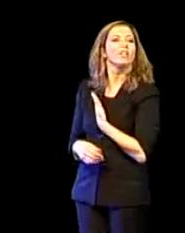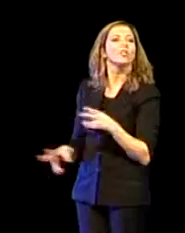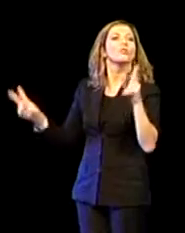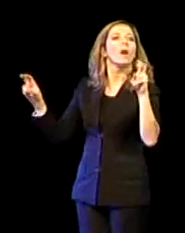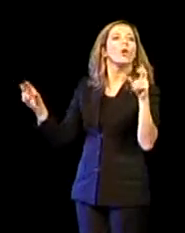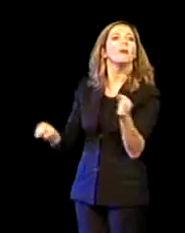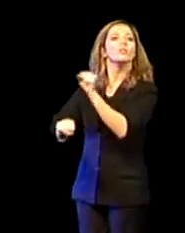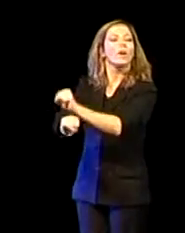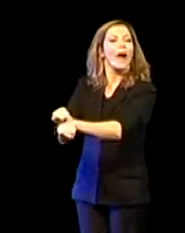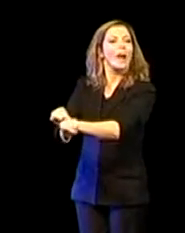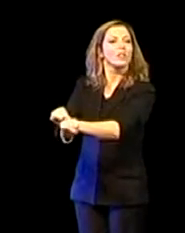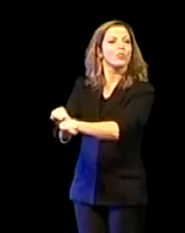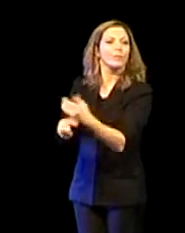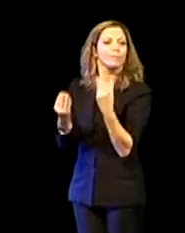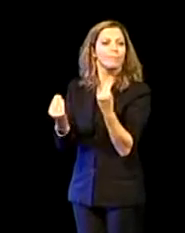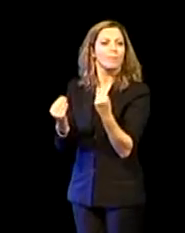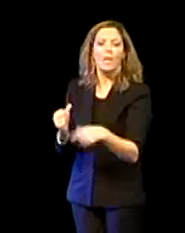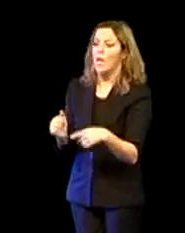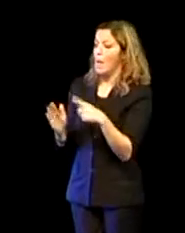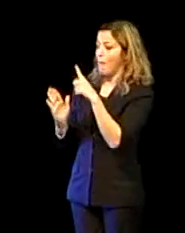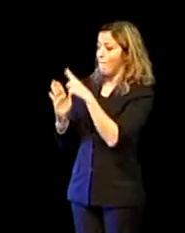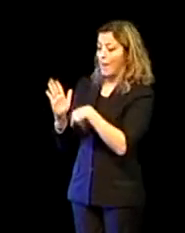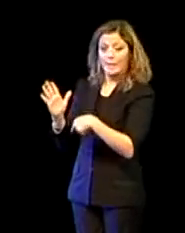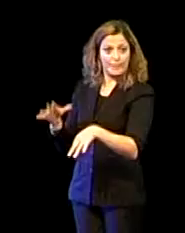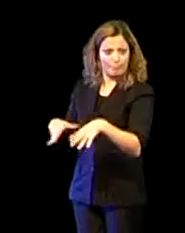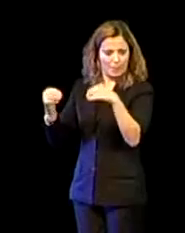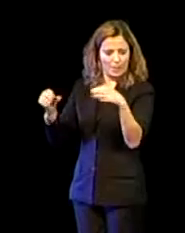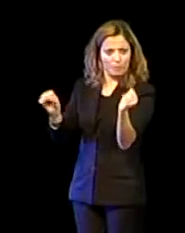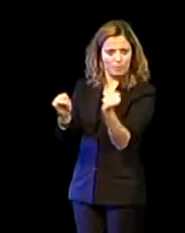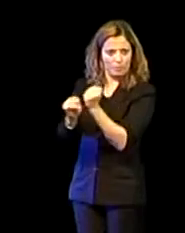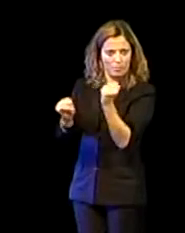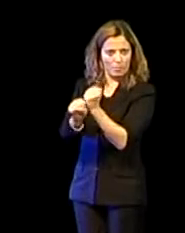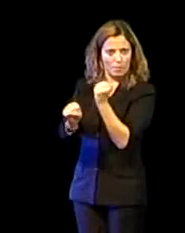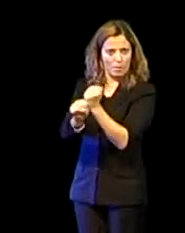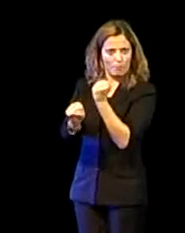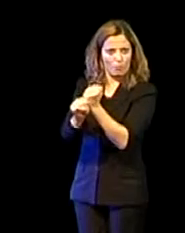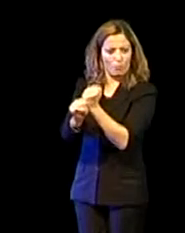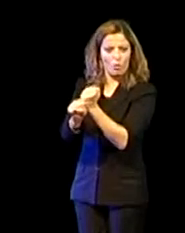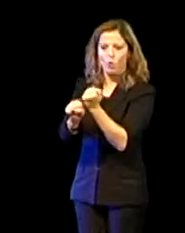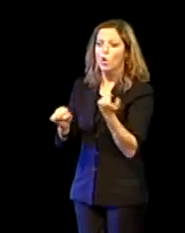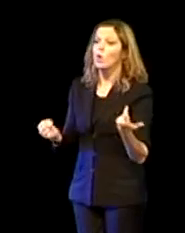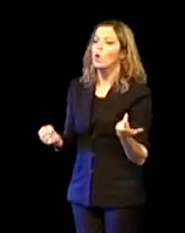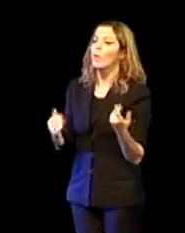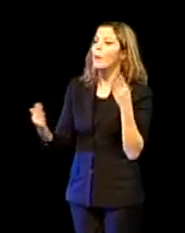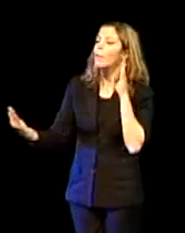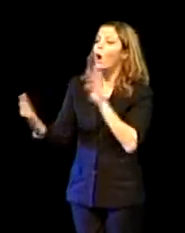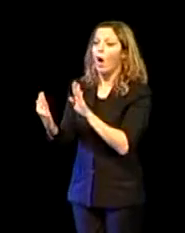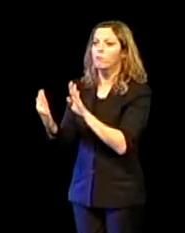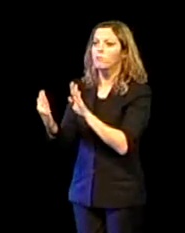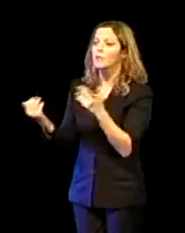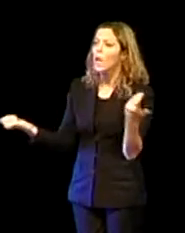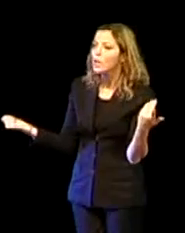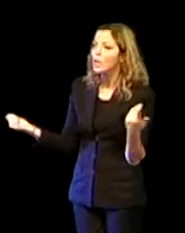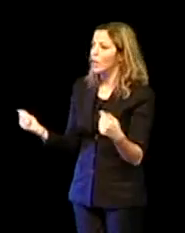nella nei questi primi mesi noi ci siamo trovati ad affrontare un'emergenza che poteva portarci all'inizio del semestre a una condanna per violazione dei diritti